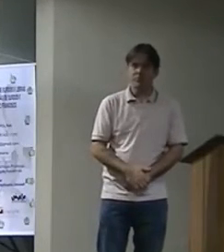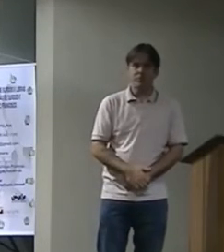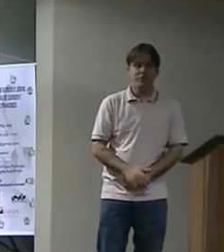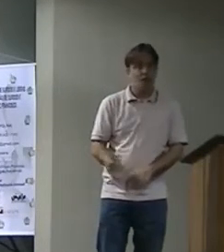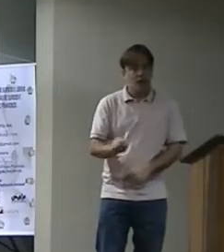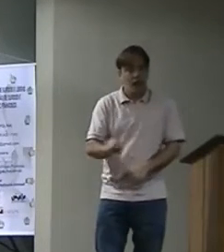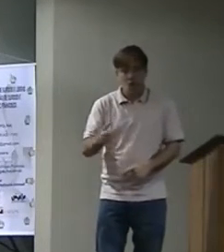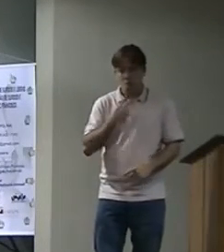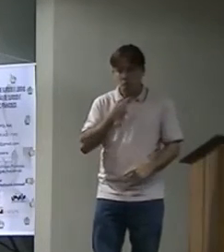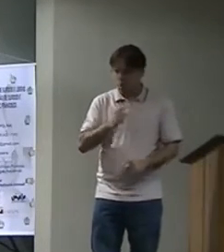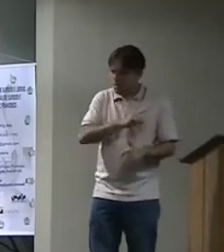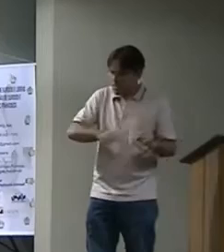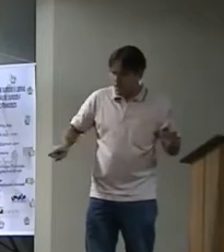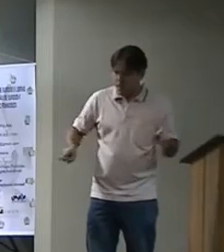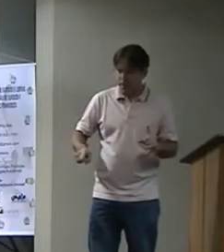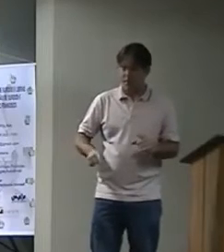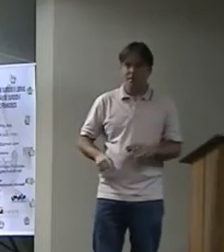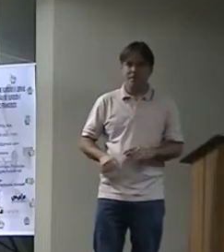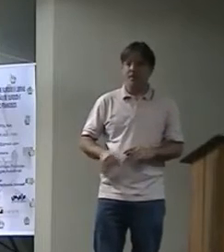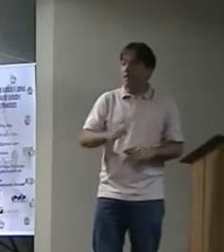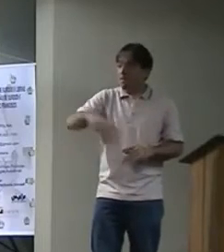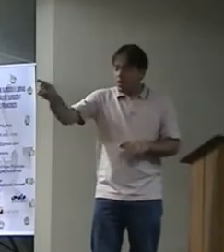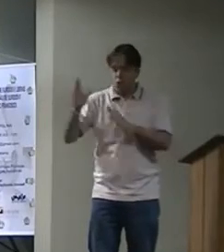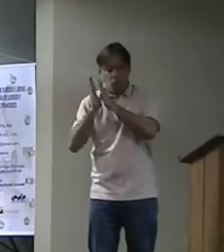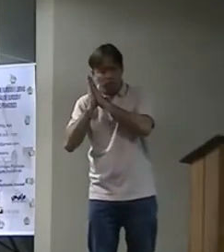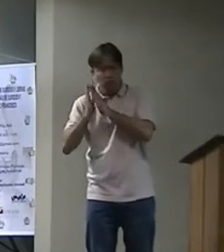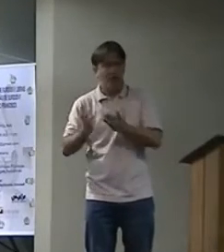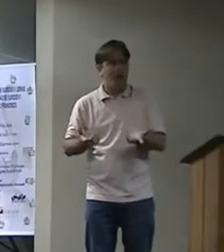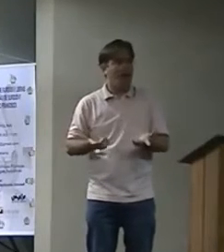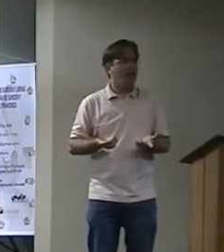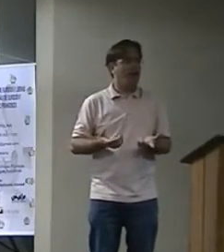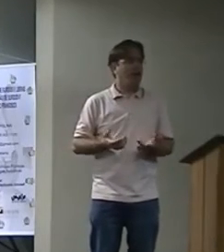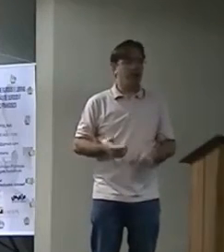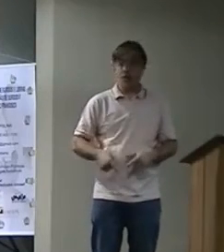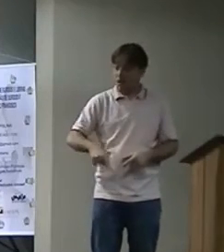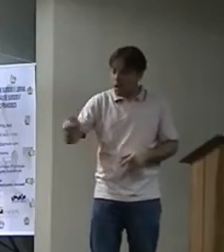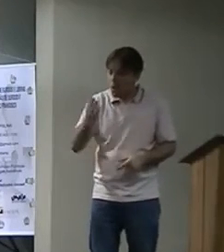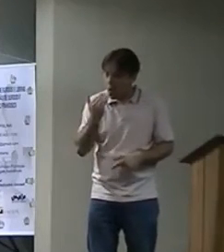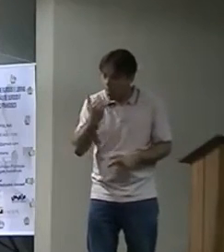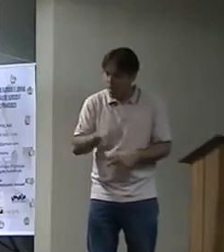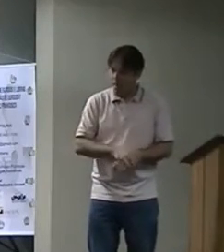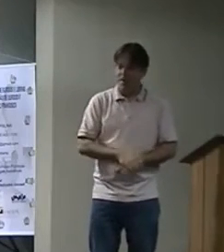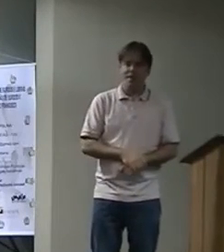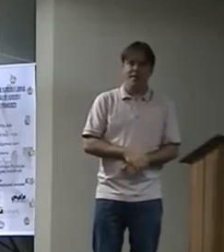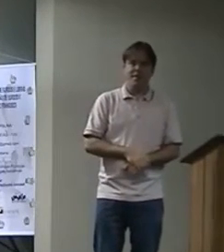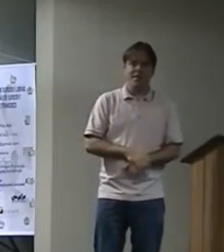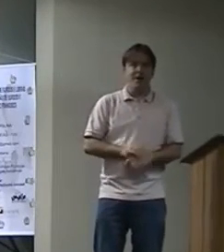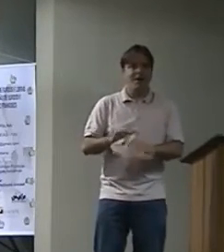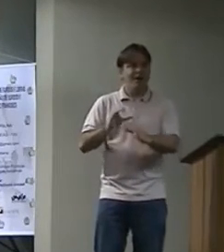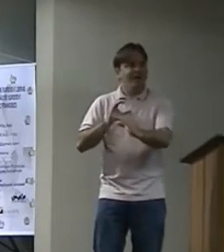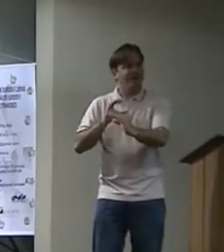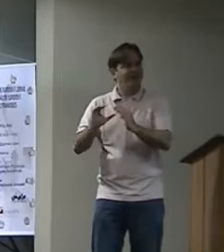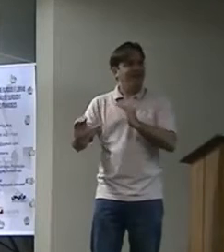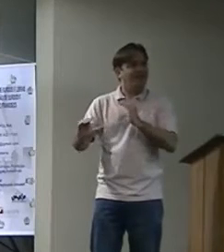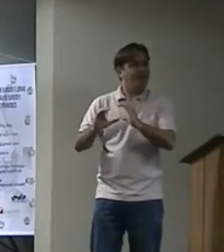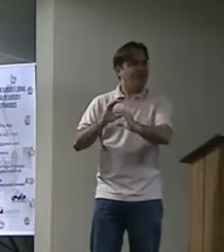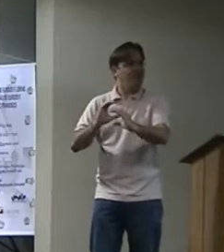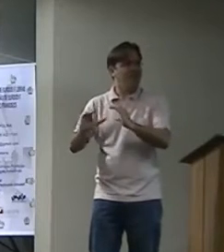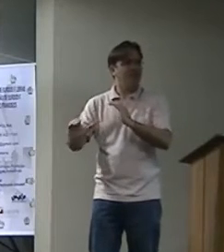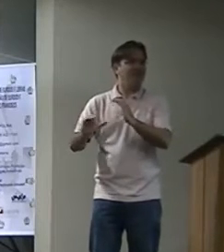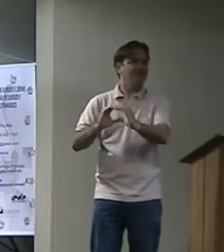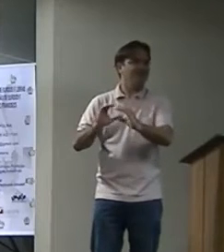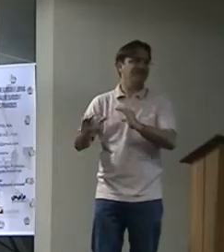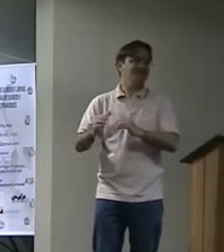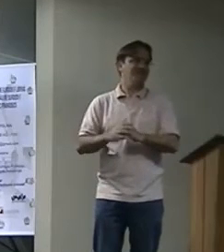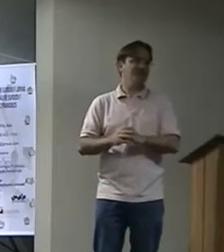pegue, vá dormir, comer, essa comunicação começa a acontecer é na